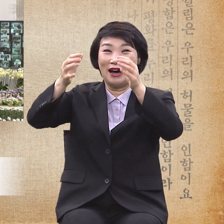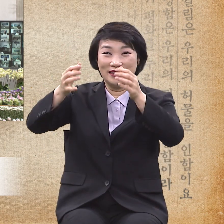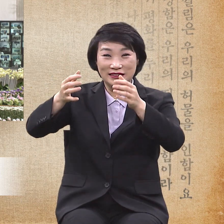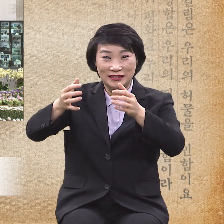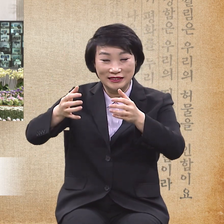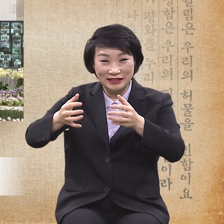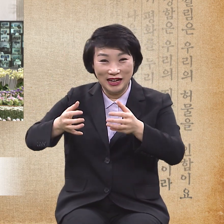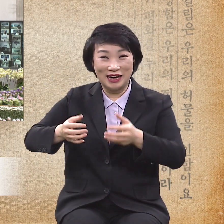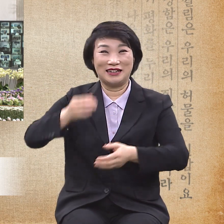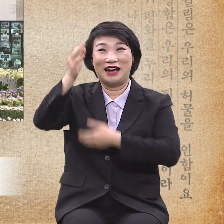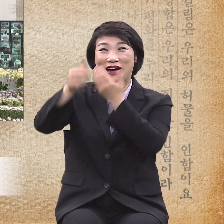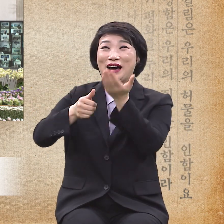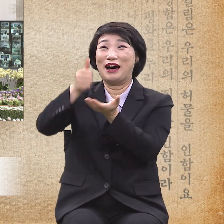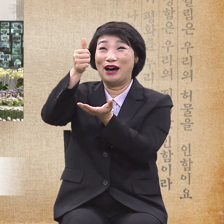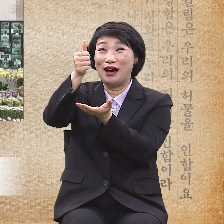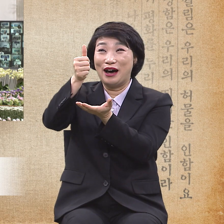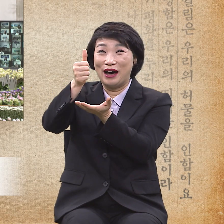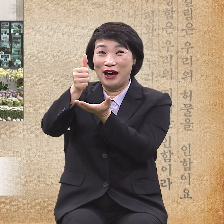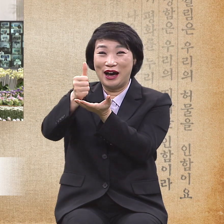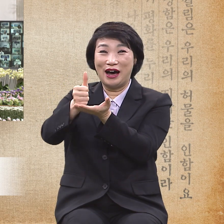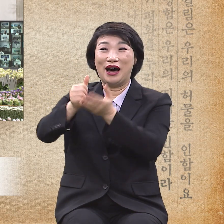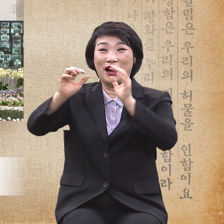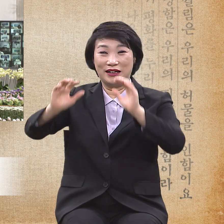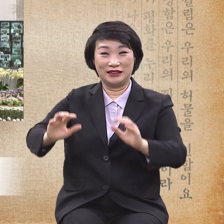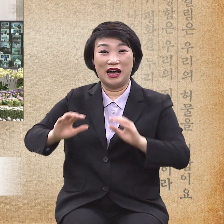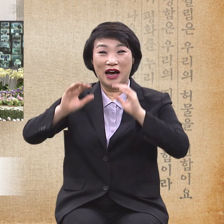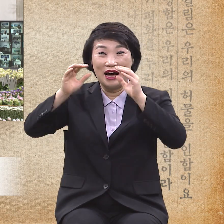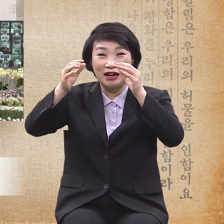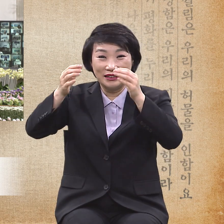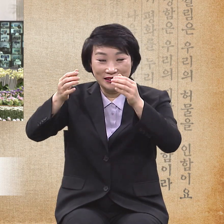믿음으로 가는 나라,